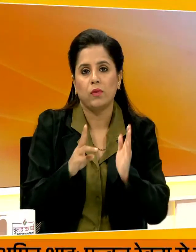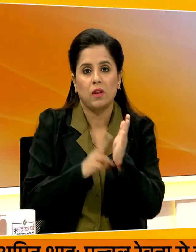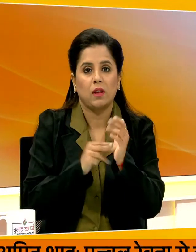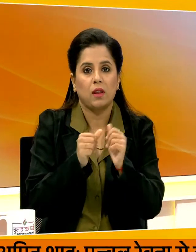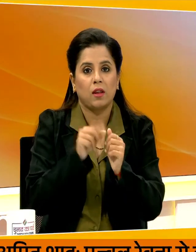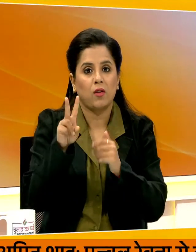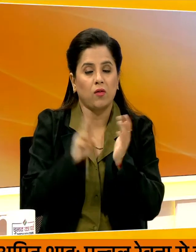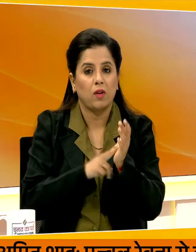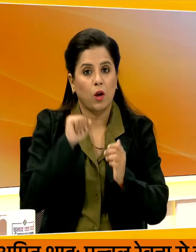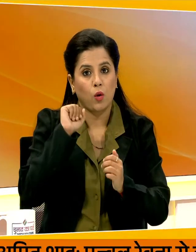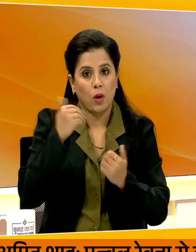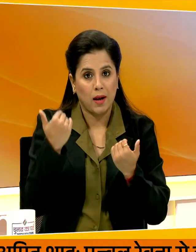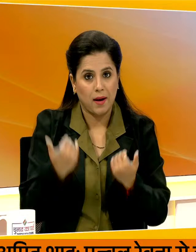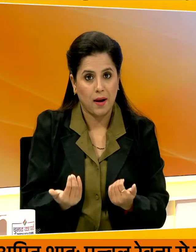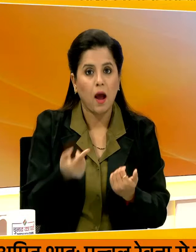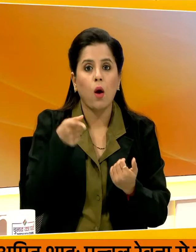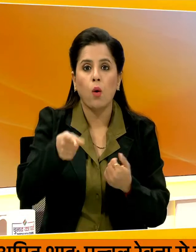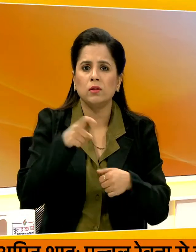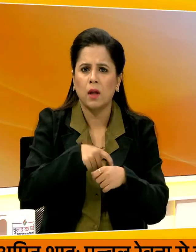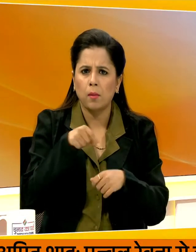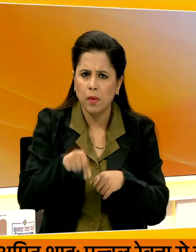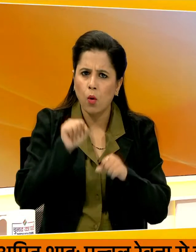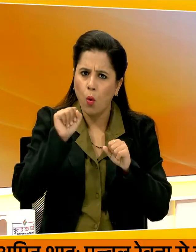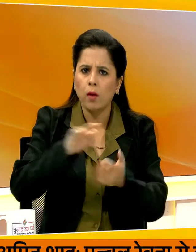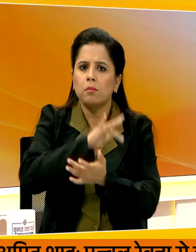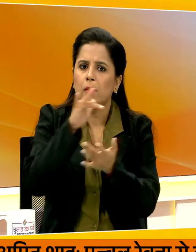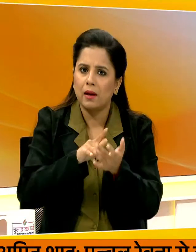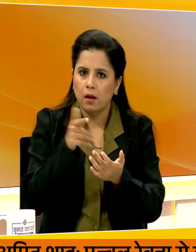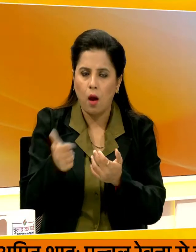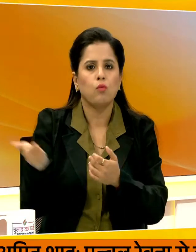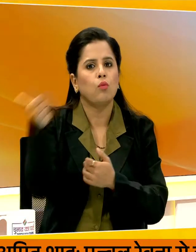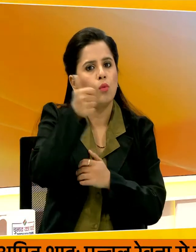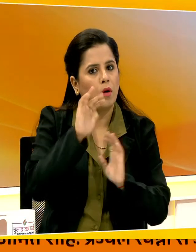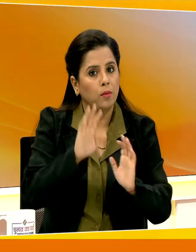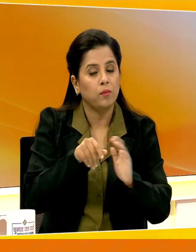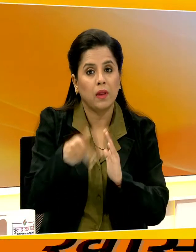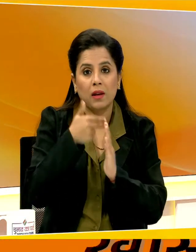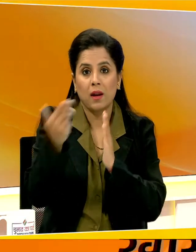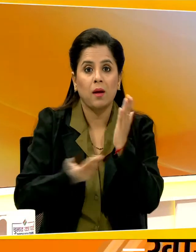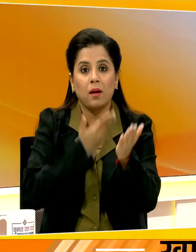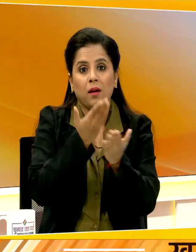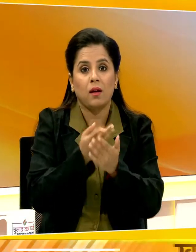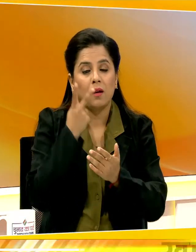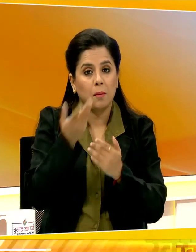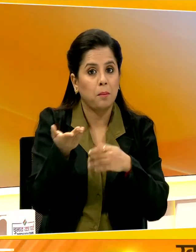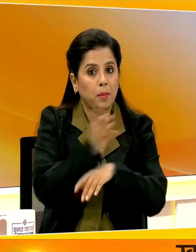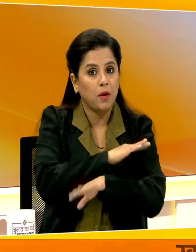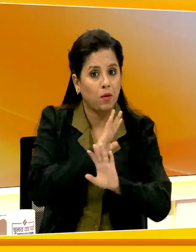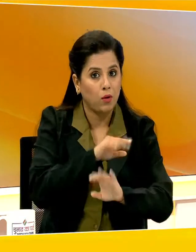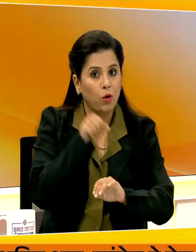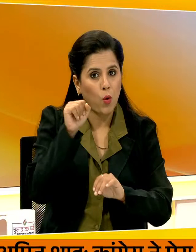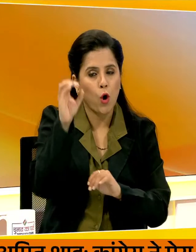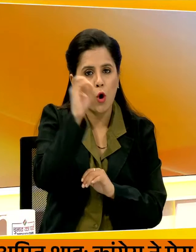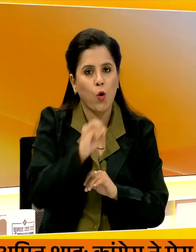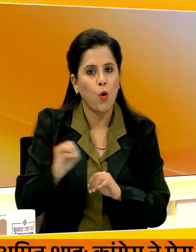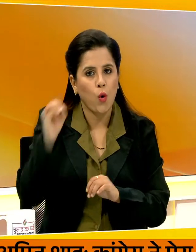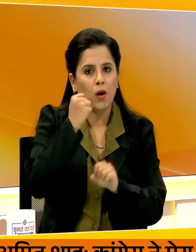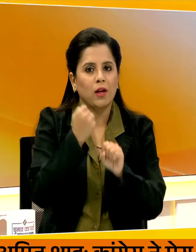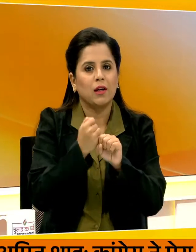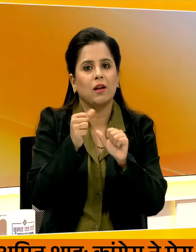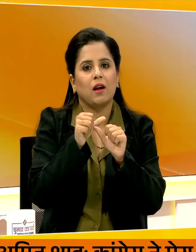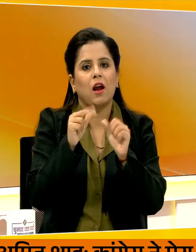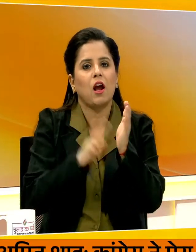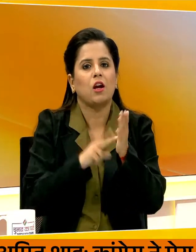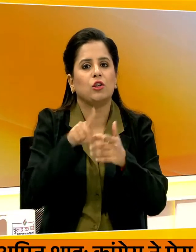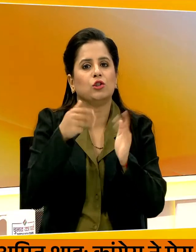नवीन पटनायक वर्तमान में भी इसी विधानसभा सीट से विधायक हैं। नामांकन दाखिल करने से पहले वे ओडिशा के गंजाम जिले